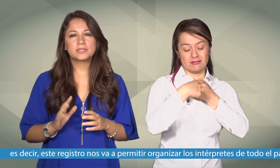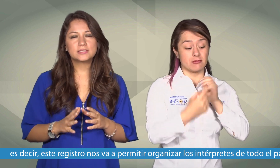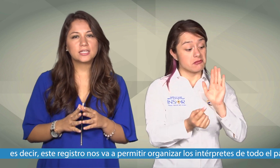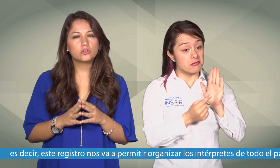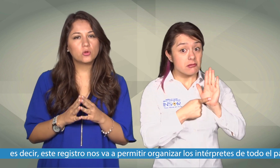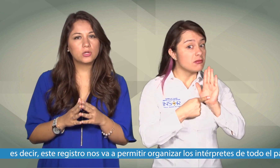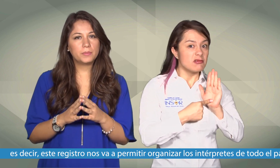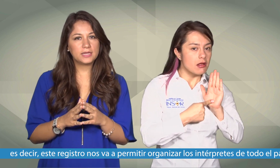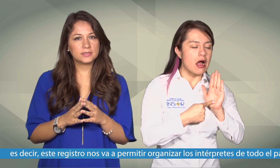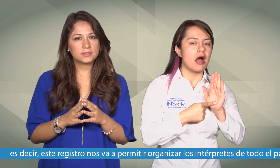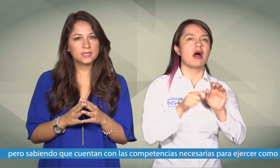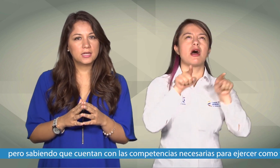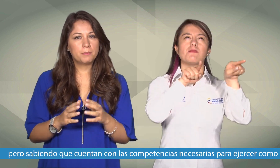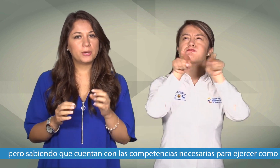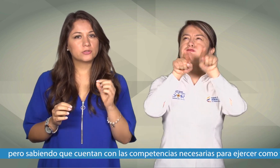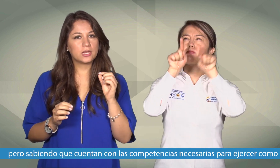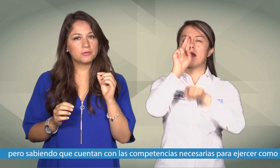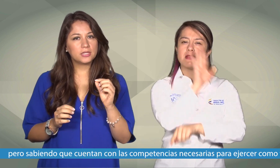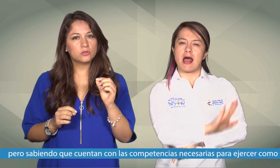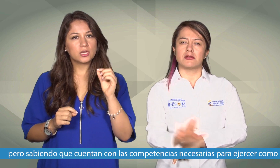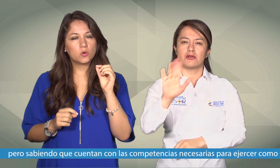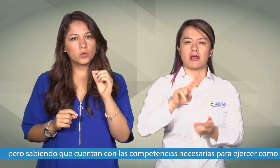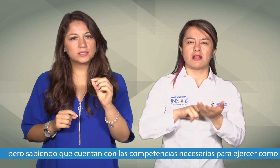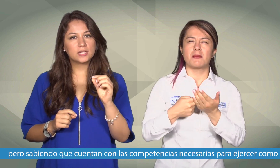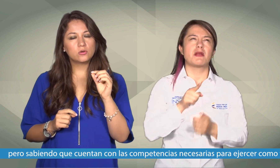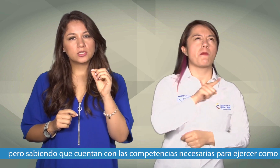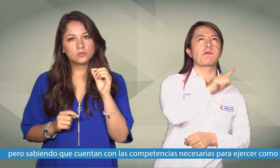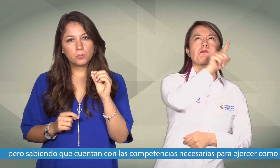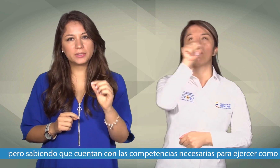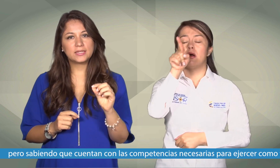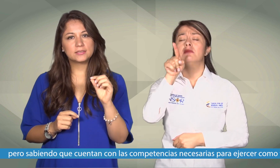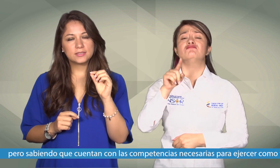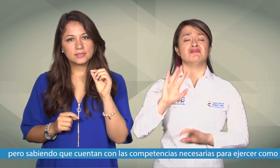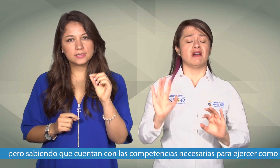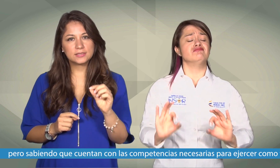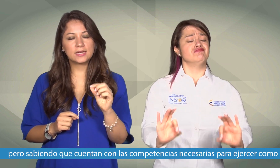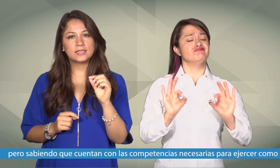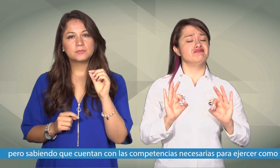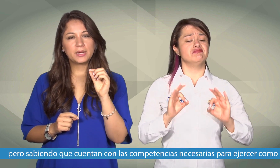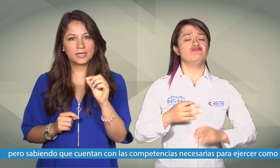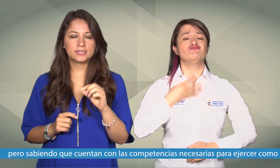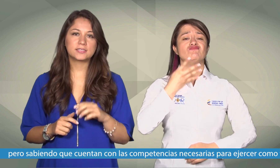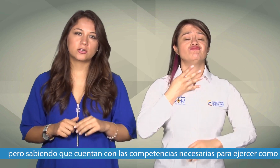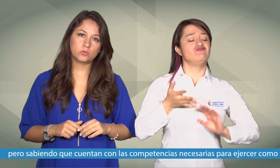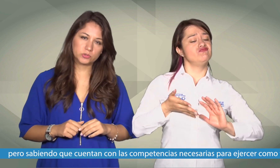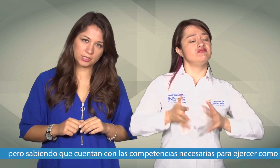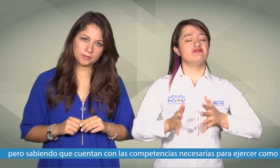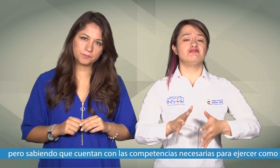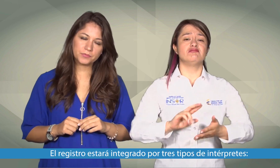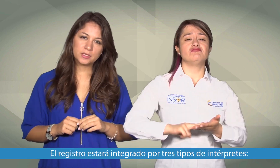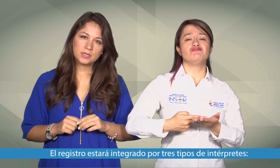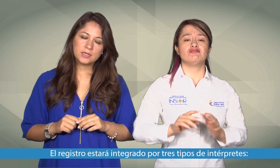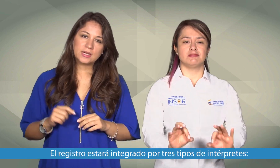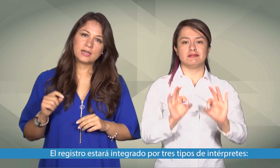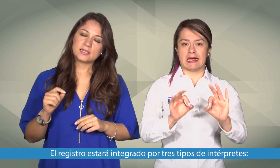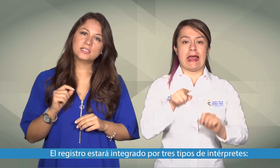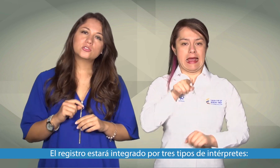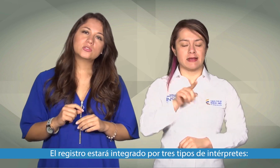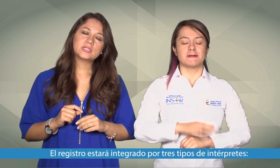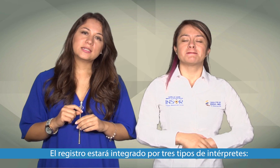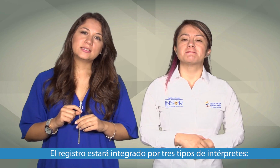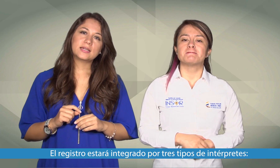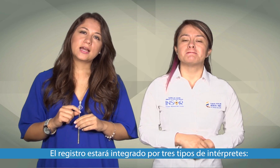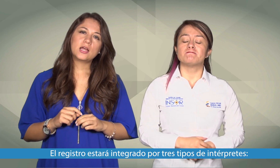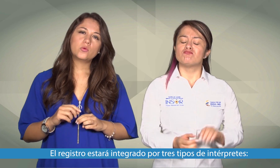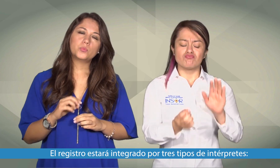los intérpretes de todo el país, pero sabiendo que cuentan con las competencias necesarias para ejercer como tal. El